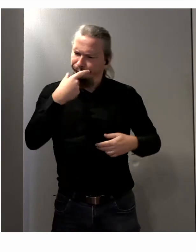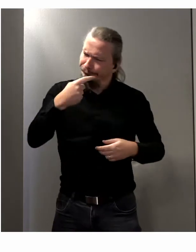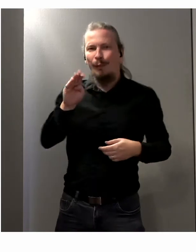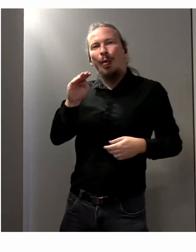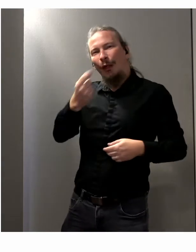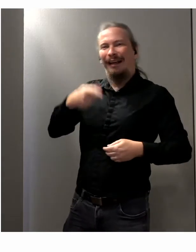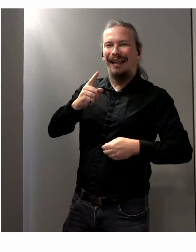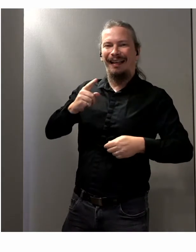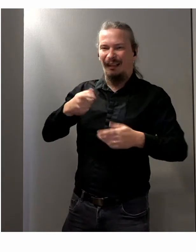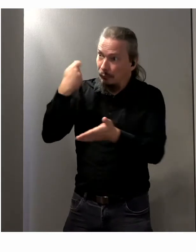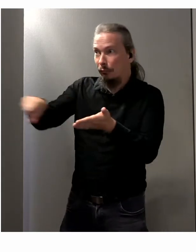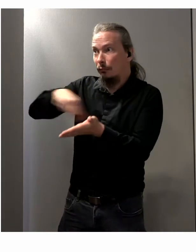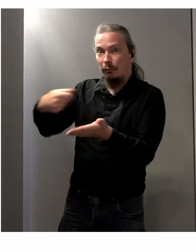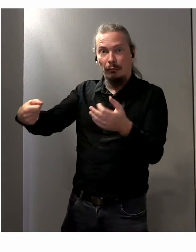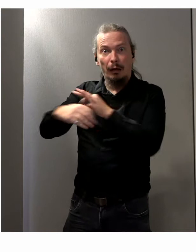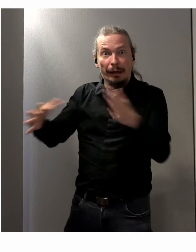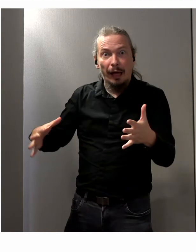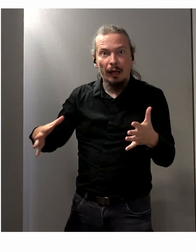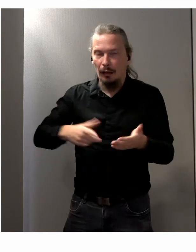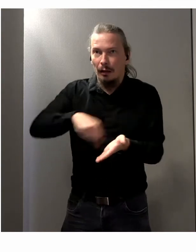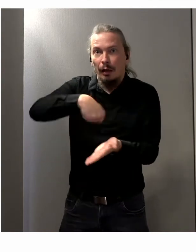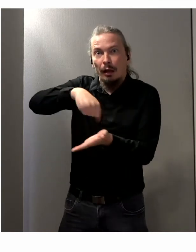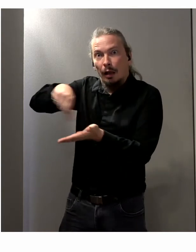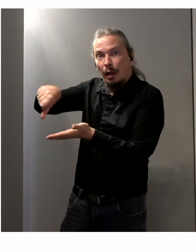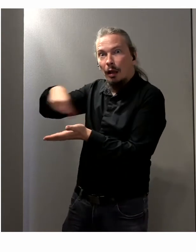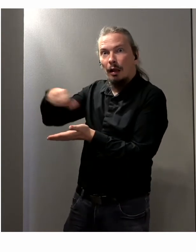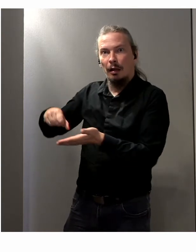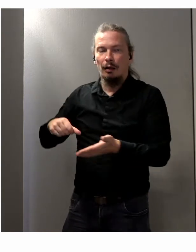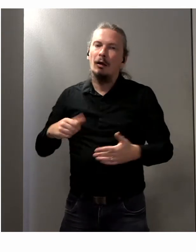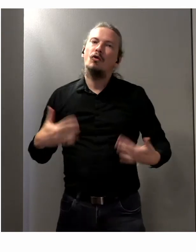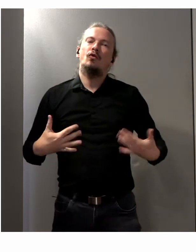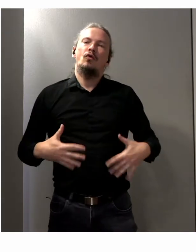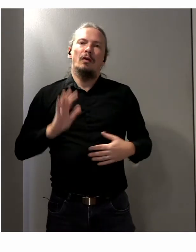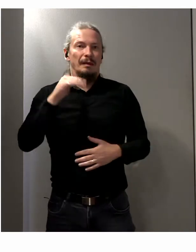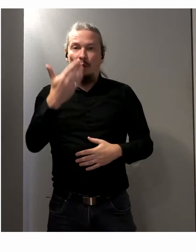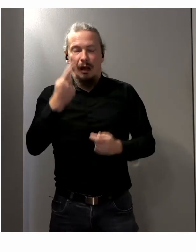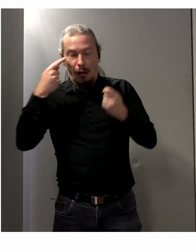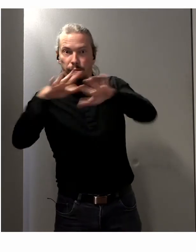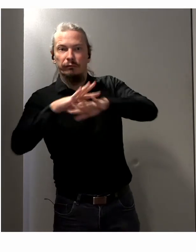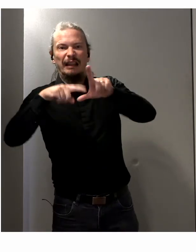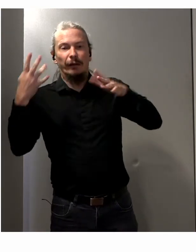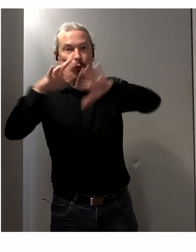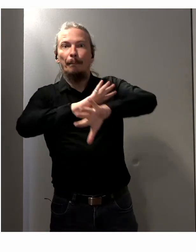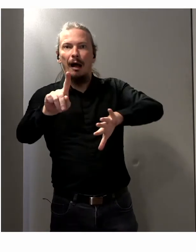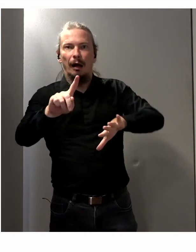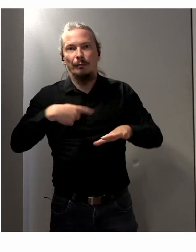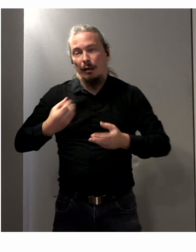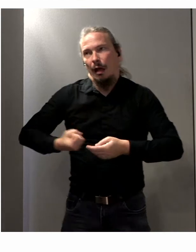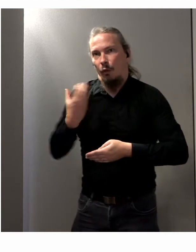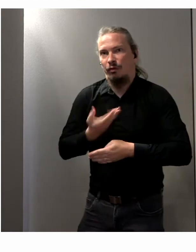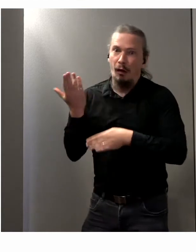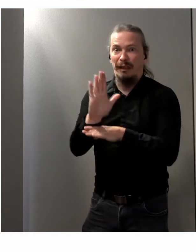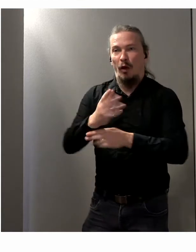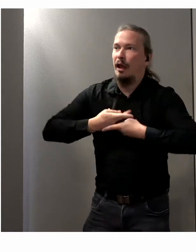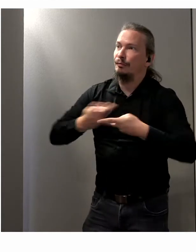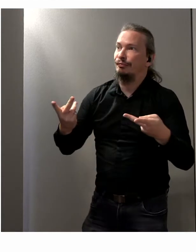voilà, qui passent peut-être sous les radars, et donc c'est aussi pour ça que je suis ravi de pouvoir en discuter aujourd'hui avec vous. Voilà, je m'arrête là. J'espère que je n'ai pas